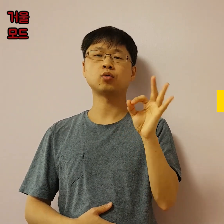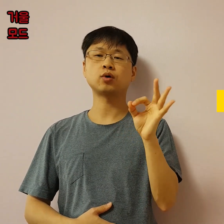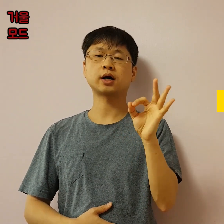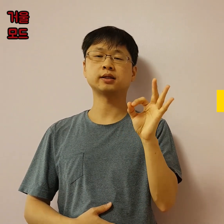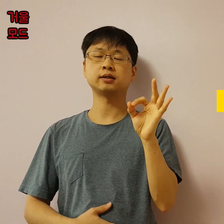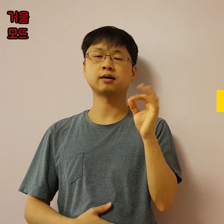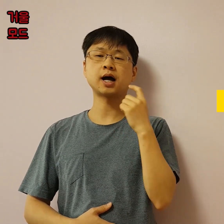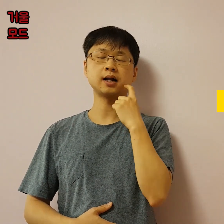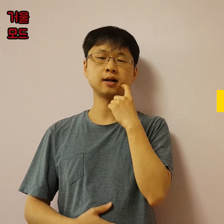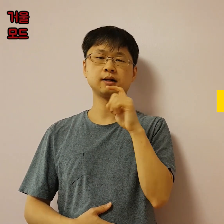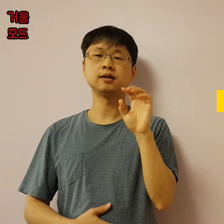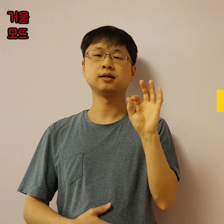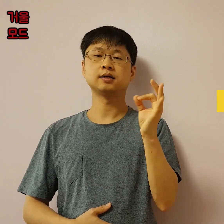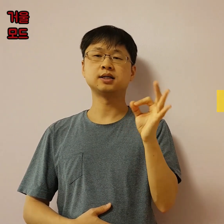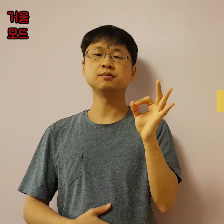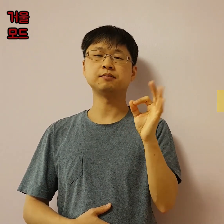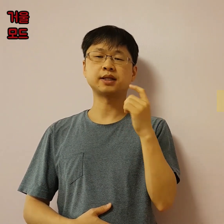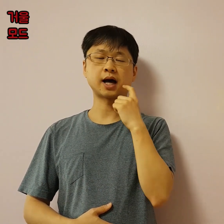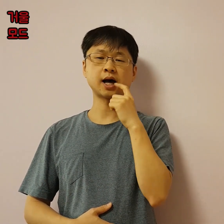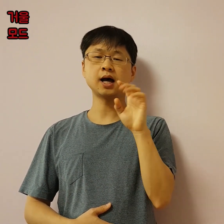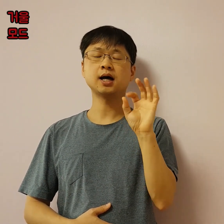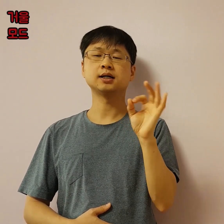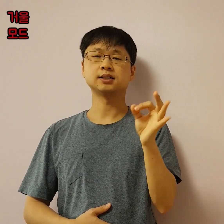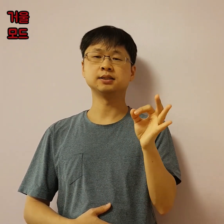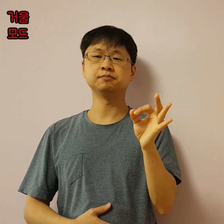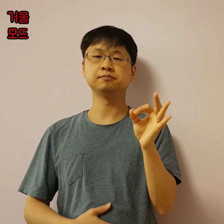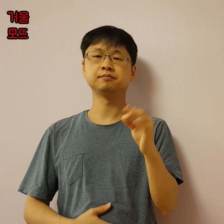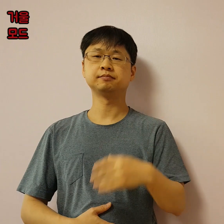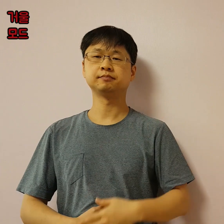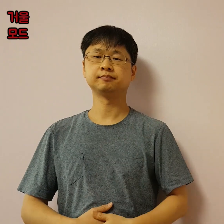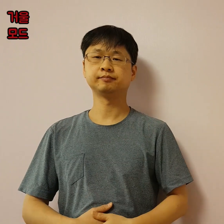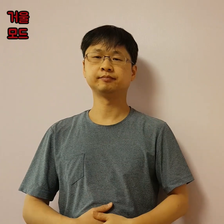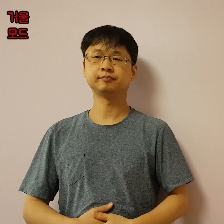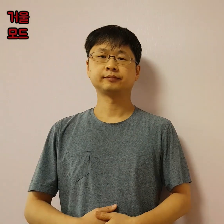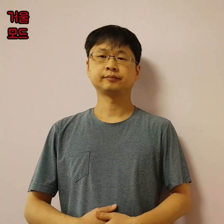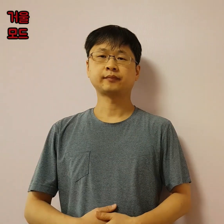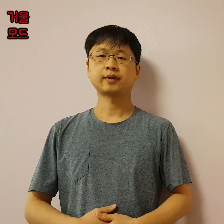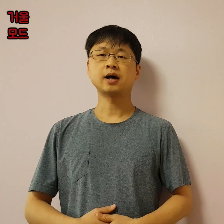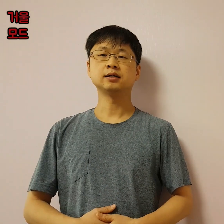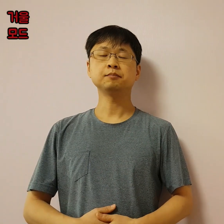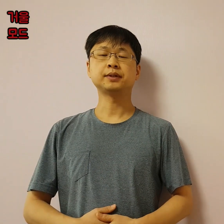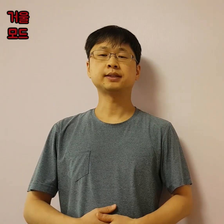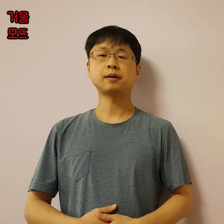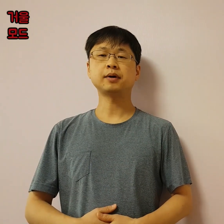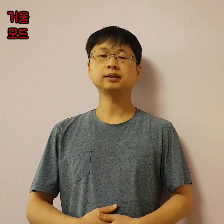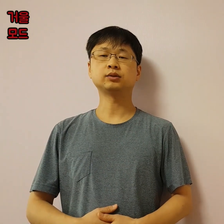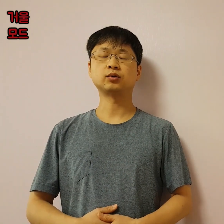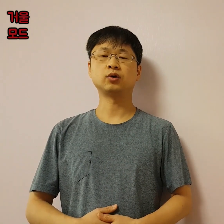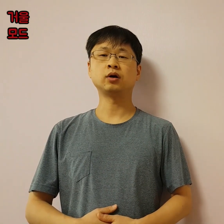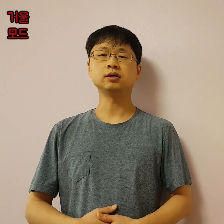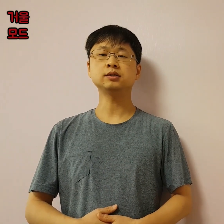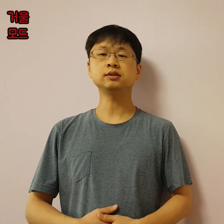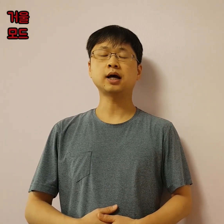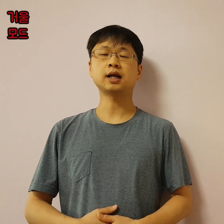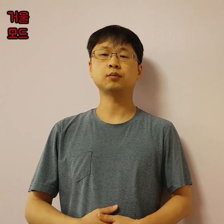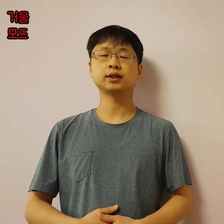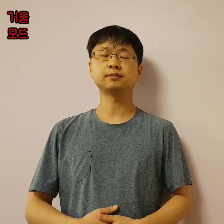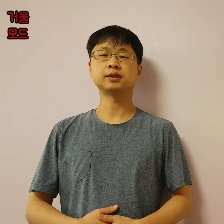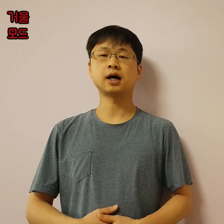돈과 같은 역할, 금입니다. 금. 다음 비슷한 방식으로 은